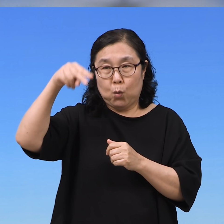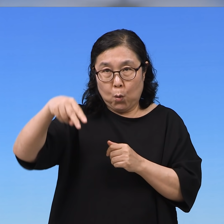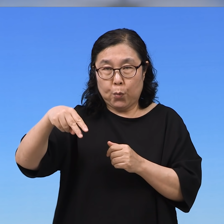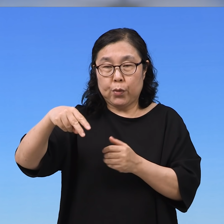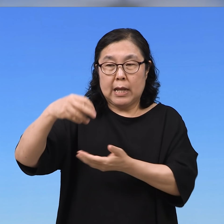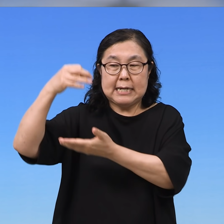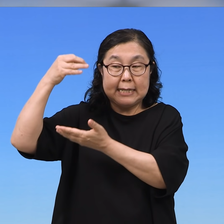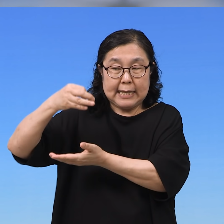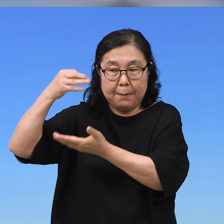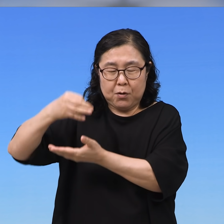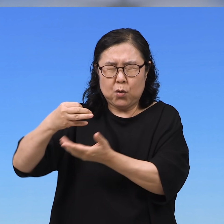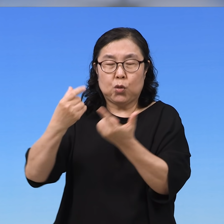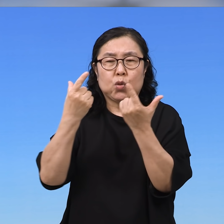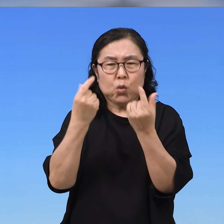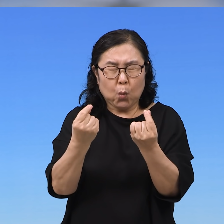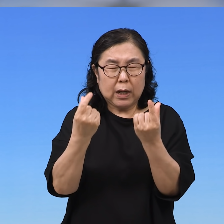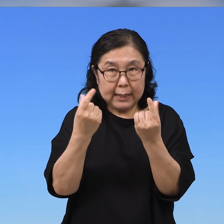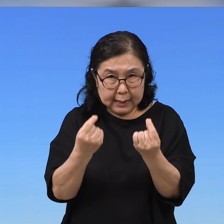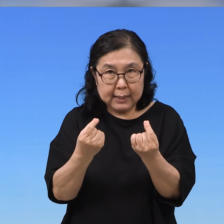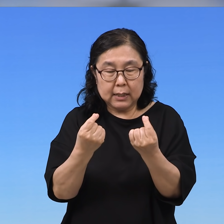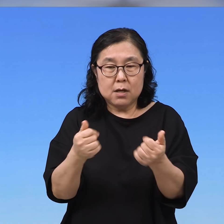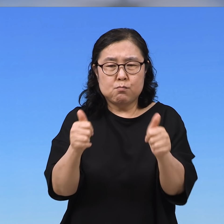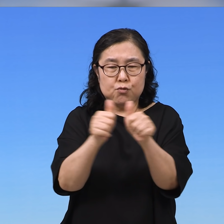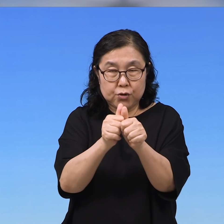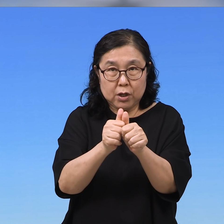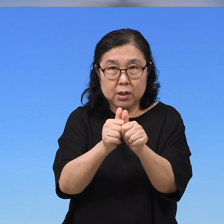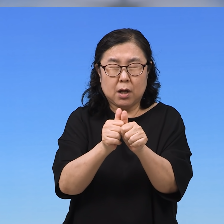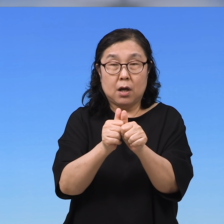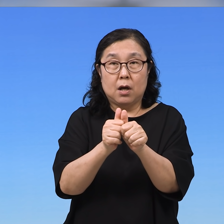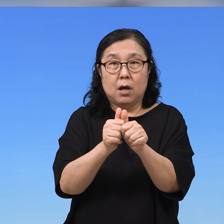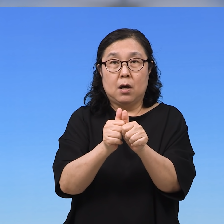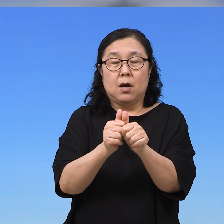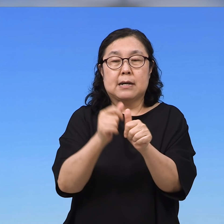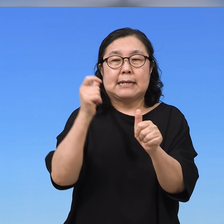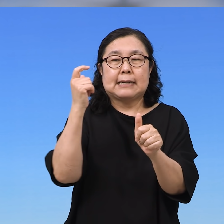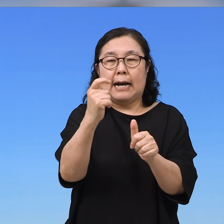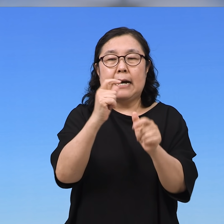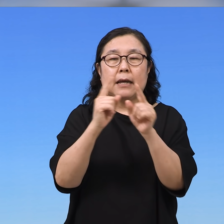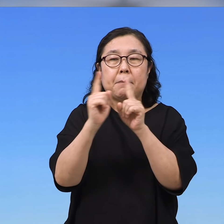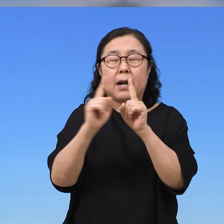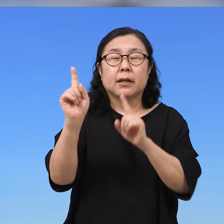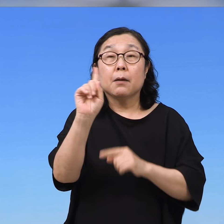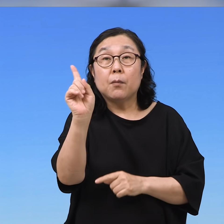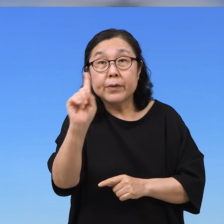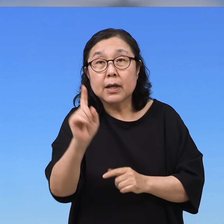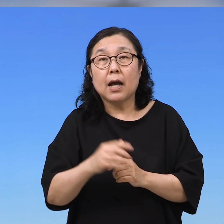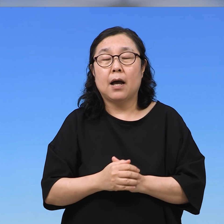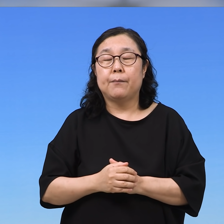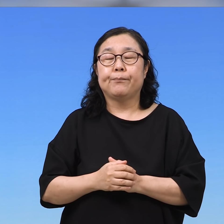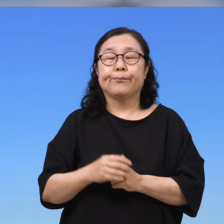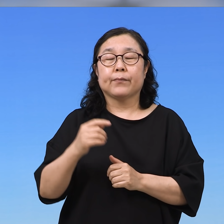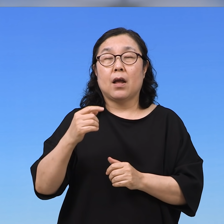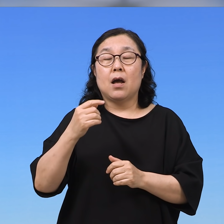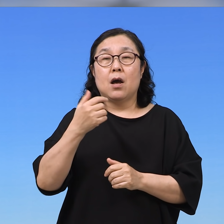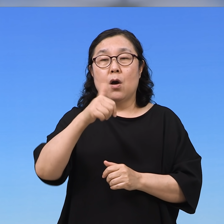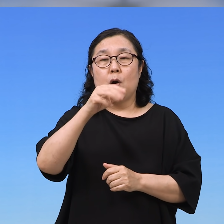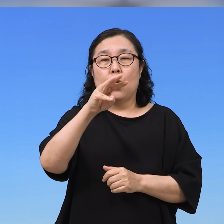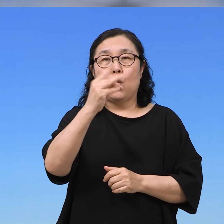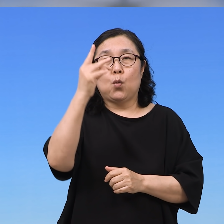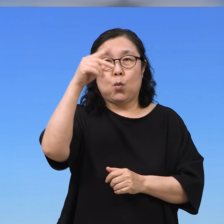롯과 그 재물을 동일시함으로 해가지고 강조하는 게 뭐겠습니까? 롯은요, 어떤 가치관을